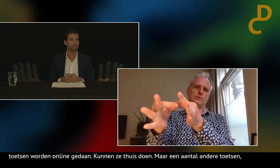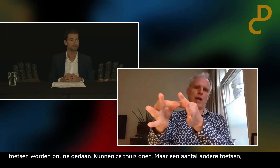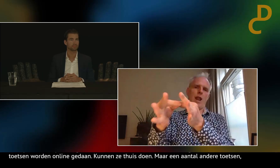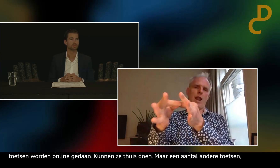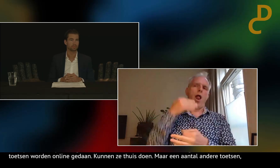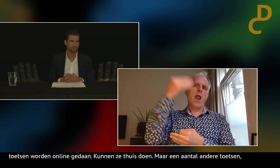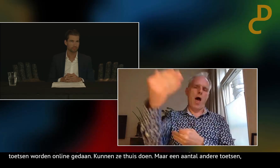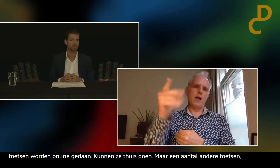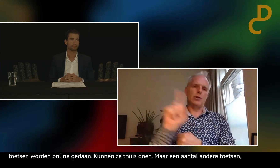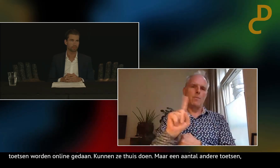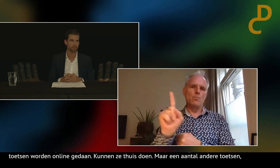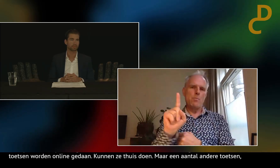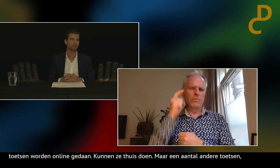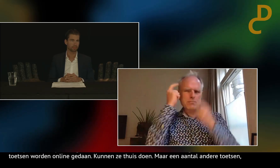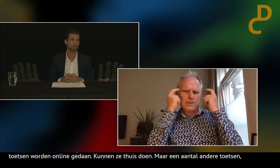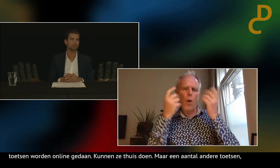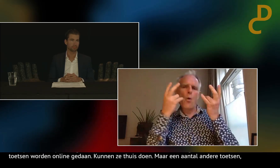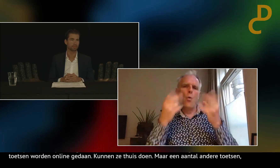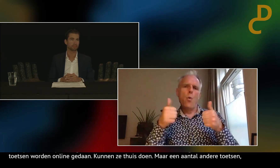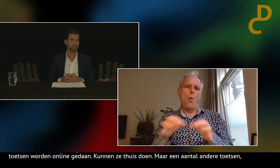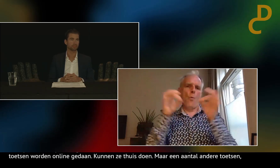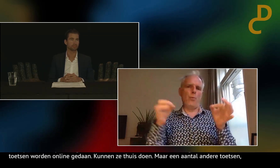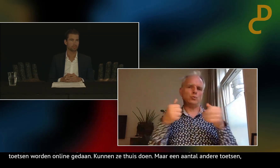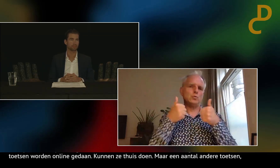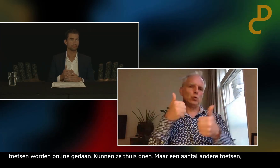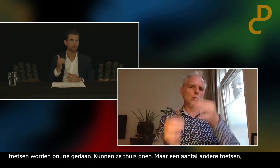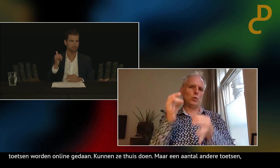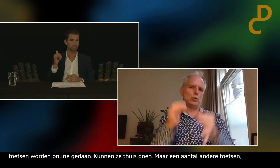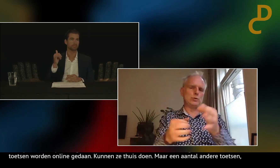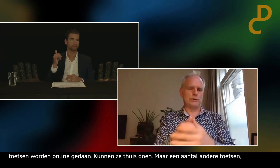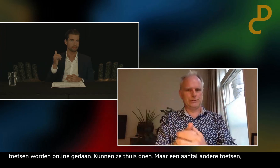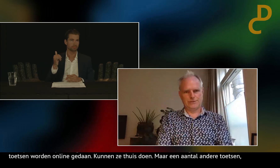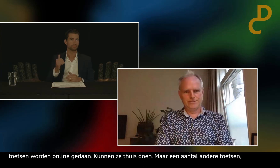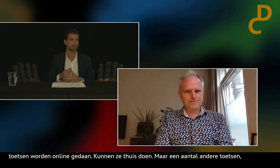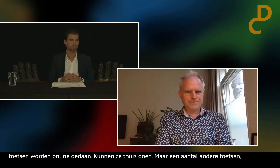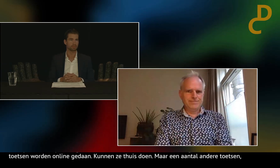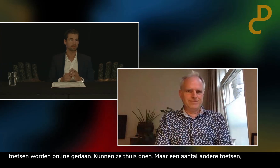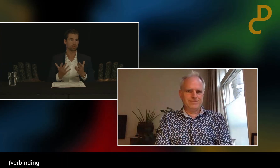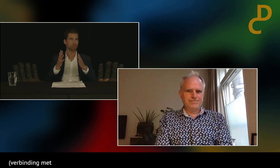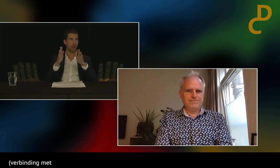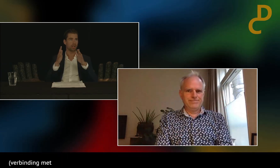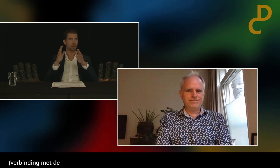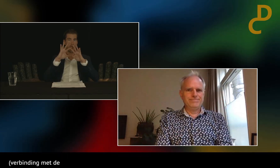Dus de toetsen worden nu uitgesteld. Dus die worden op een later moment gedaan, maar moeten we nog even bedenken wat daar een goede oplossing voor is.